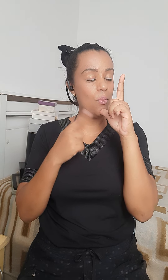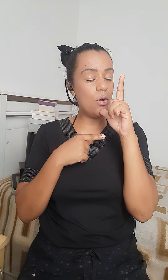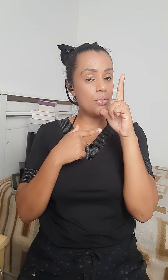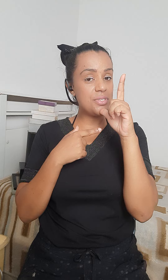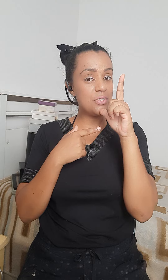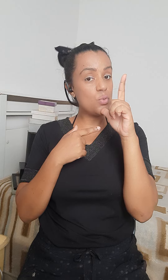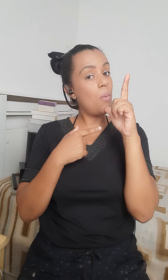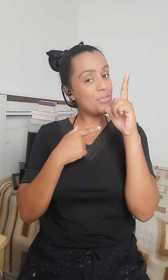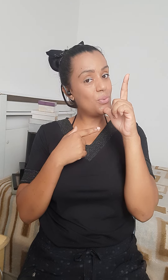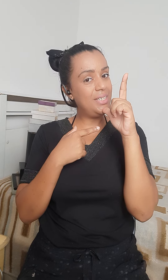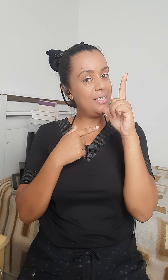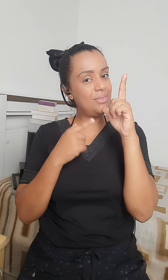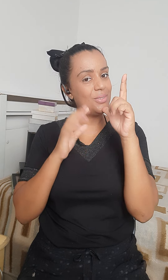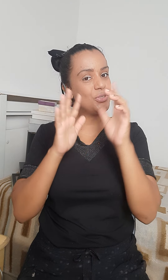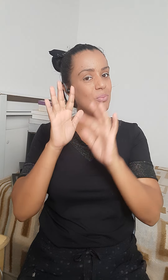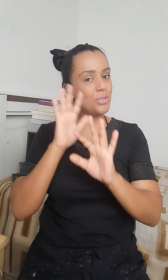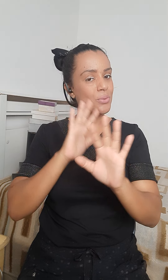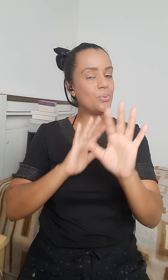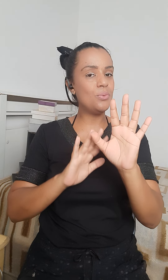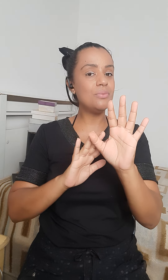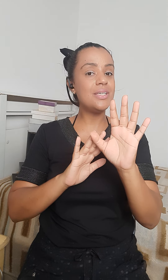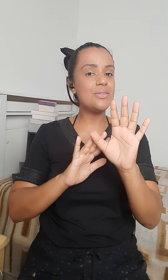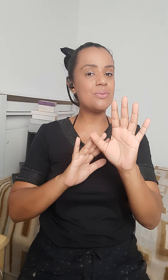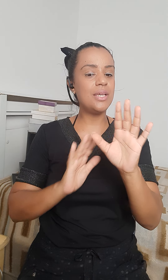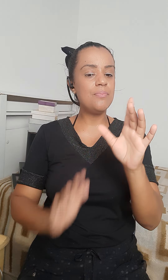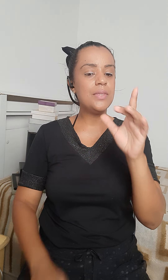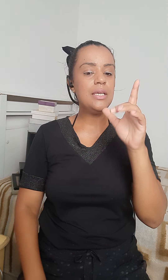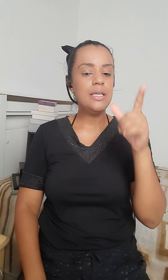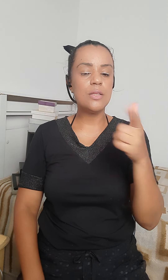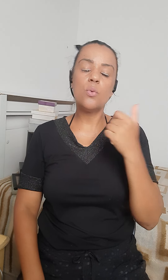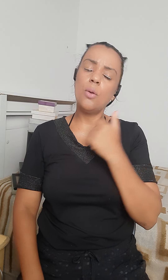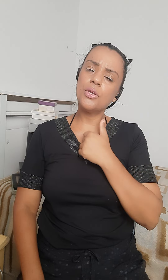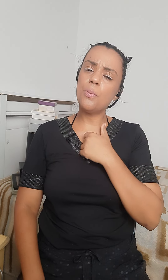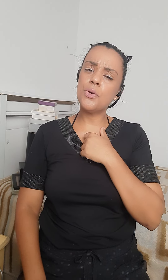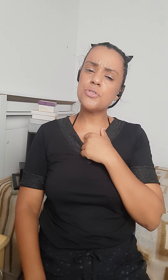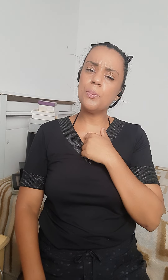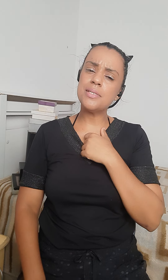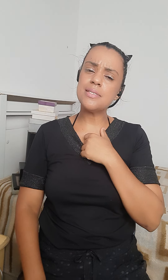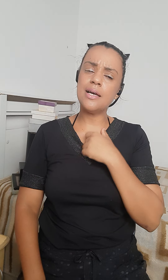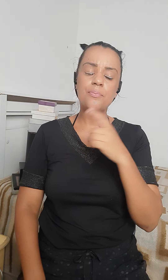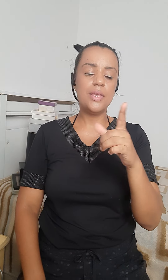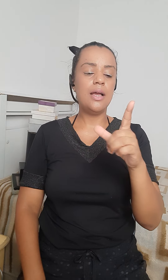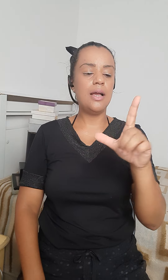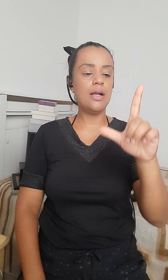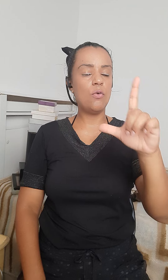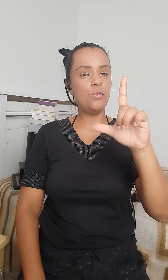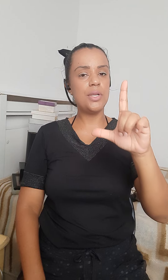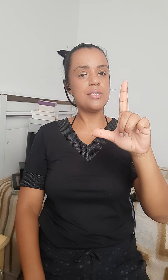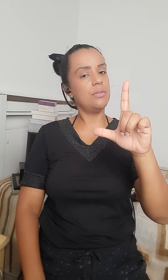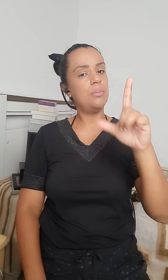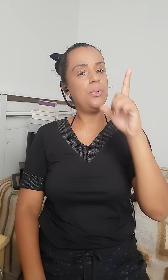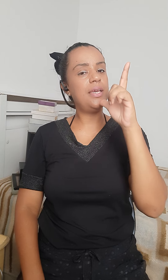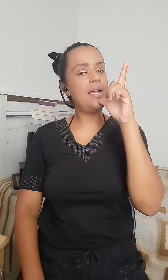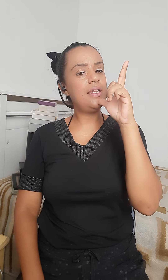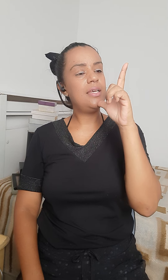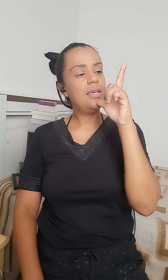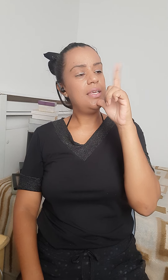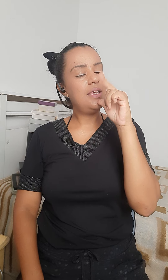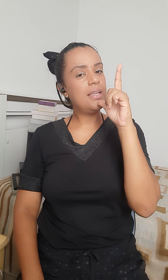órgão sexual masculino, então já muda todo o contexto, né? Então, como que eu posso pensar? A configuração da mão em L, e ela